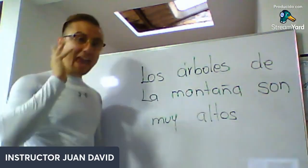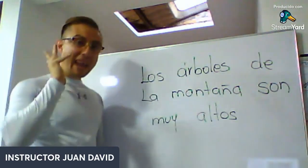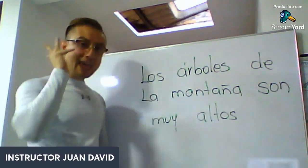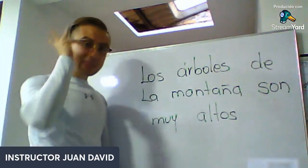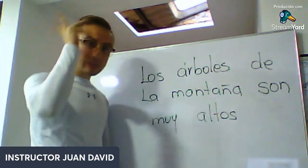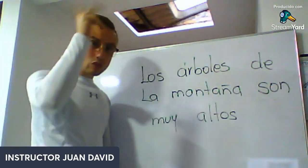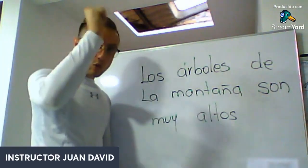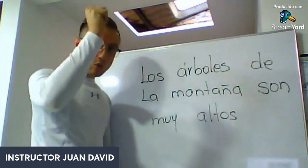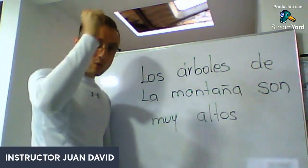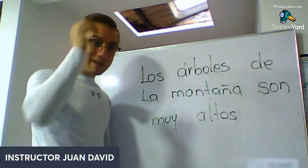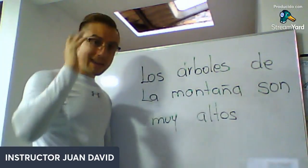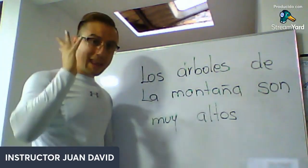alto